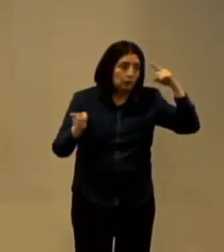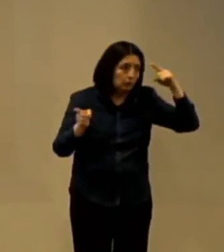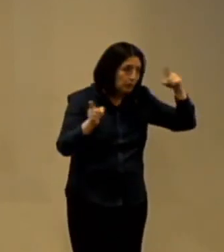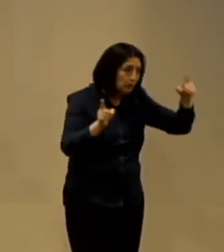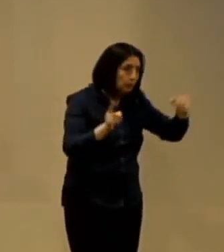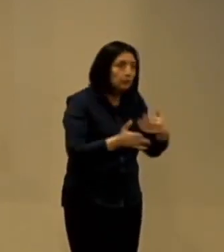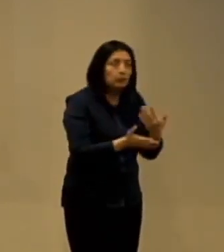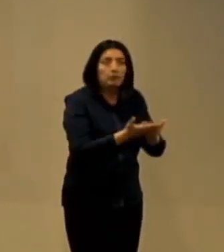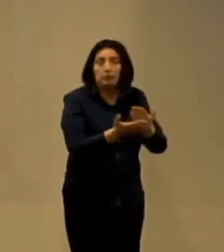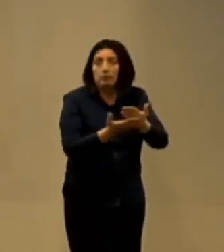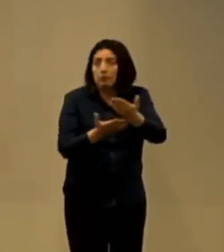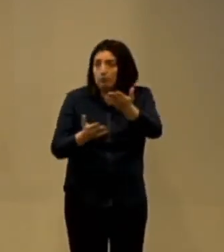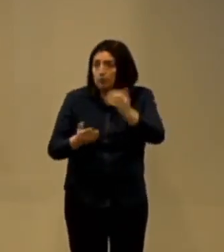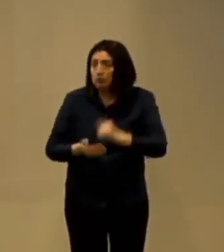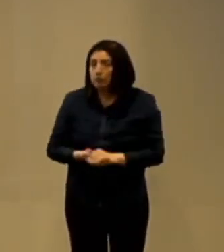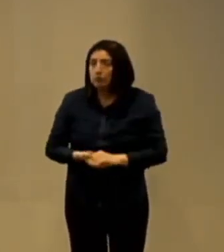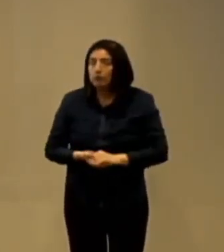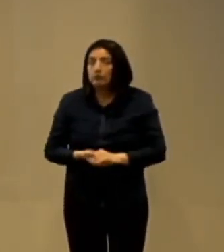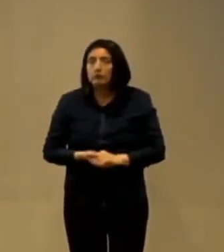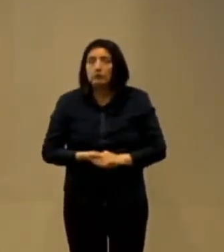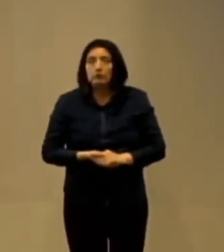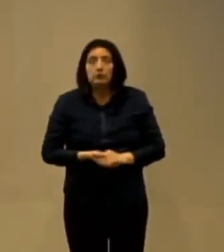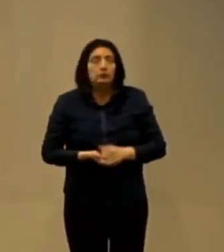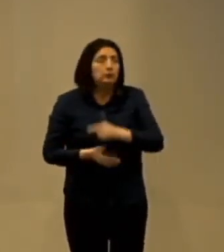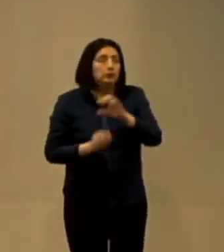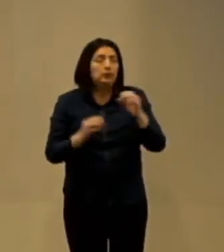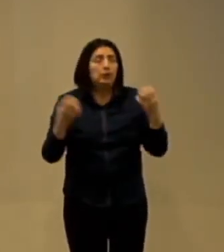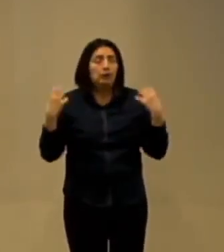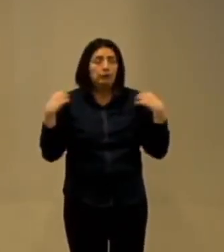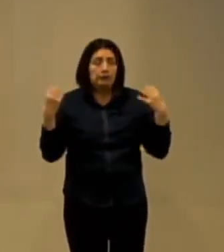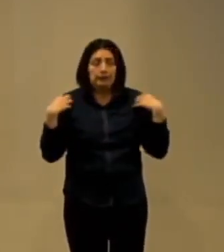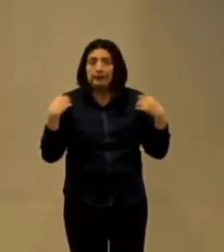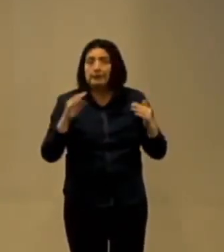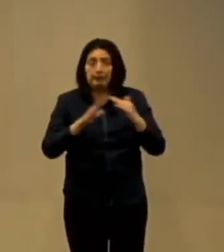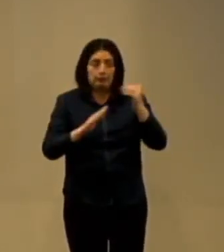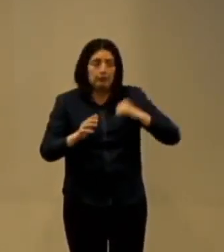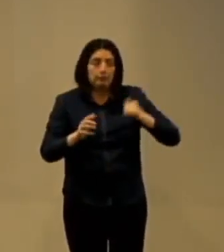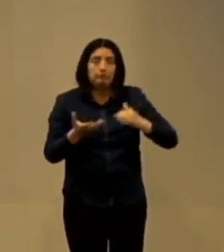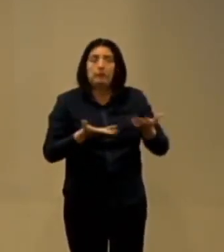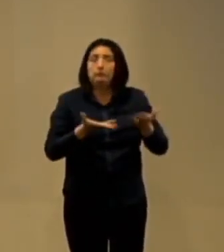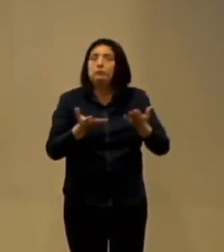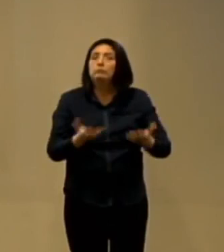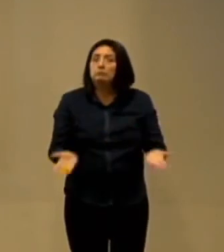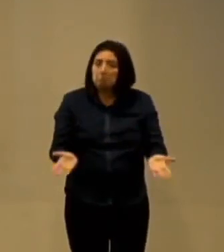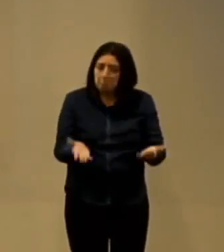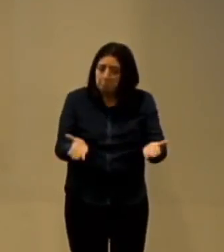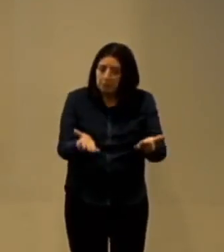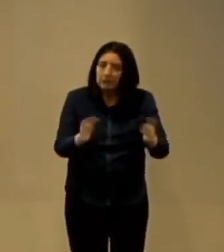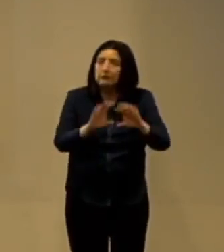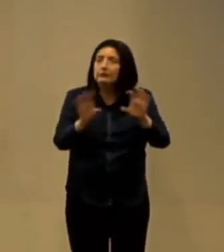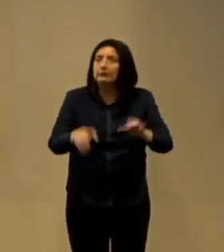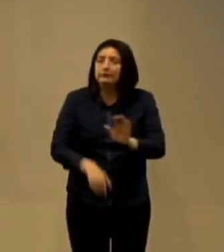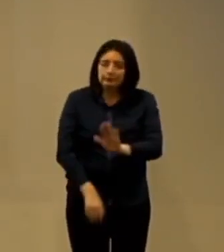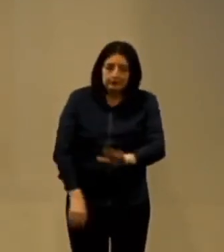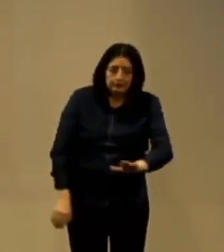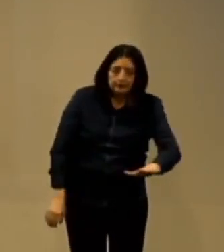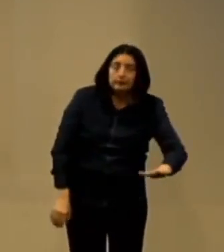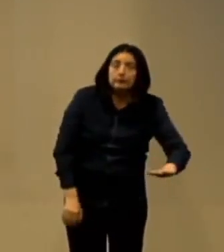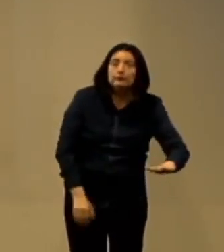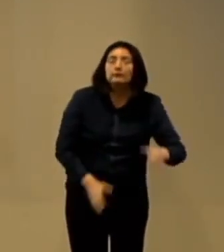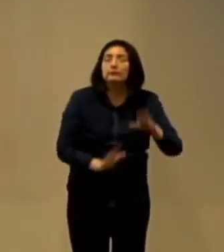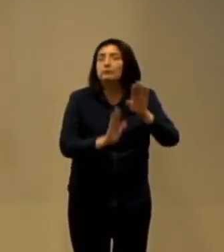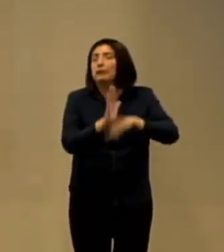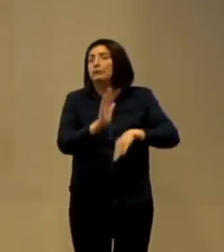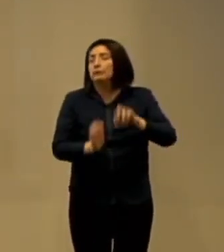propongo como palabra de honor, con ustedes la OMAPED, promovamos la certificación de los menores de